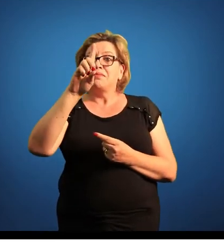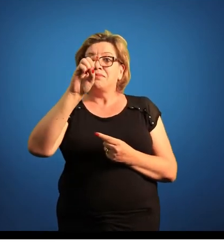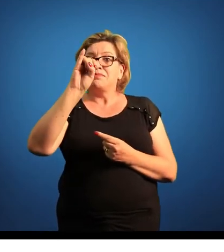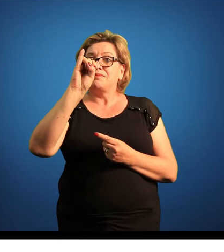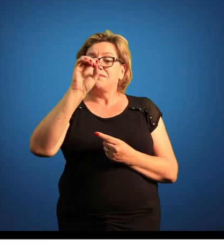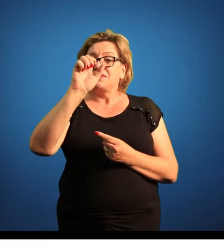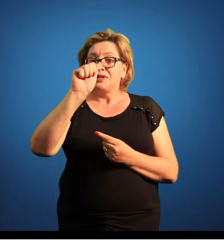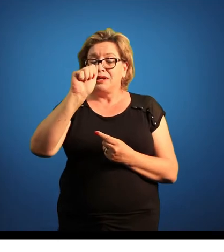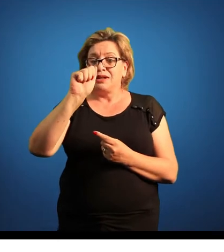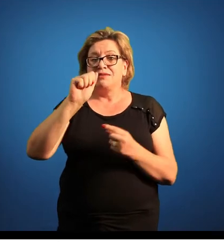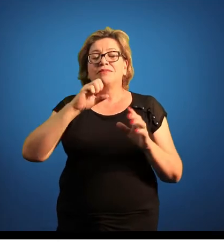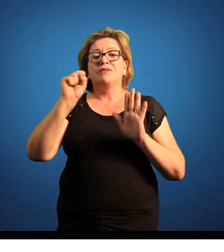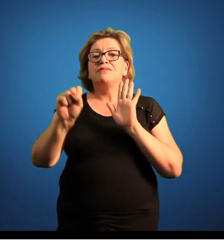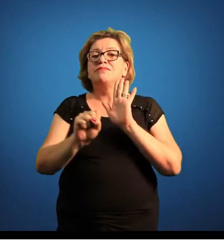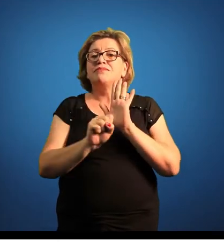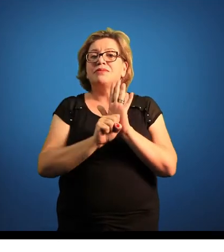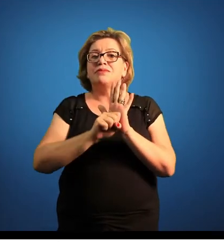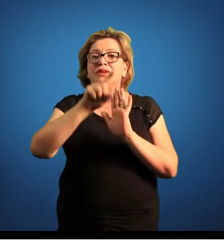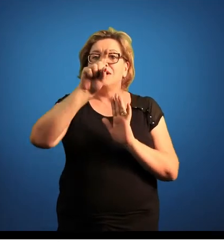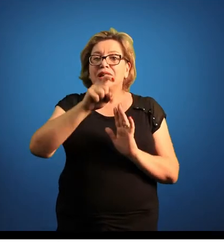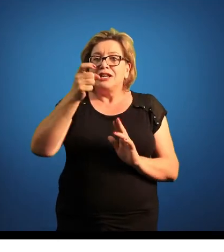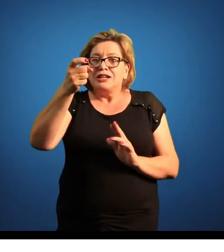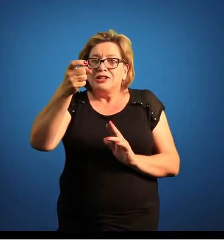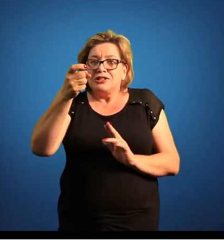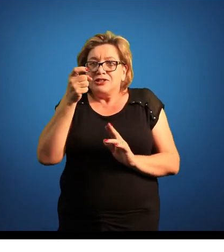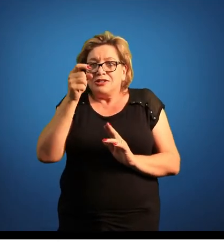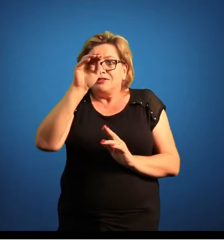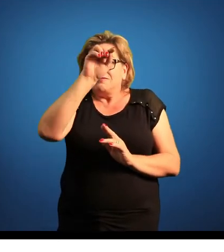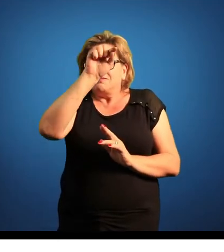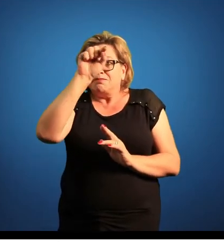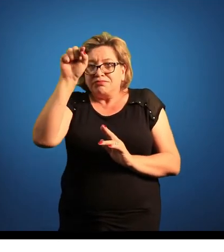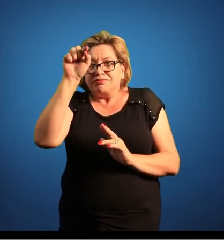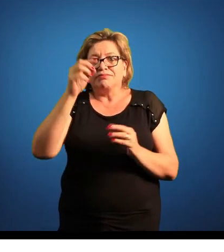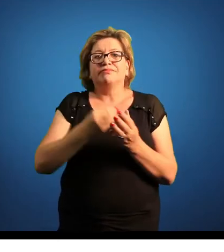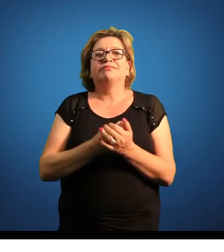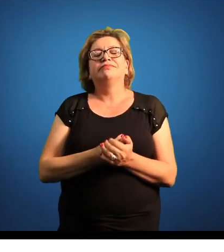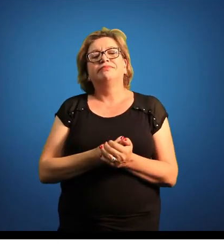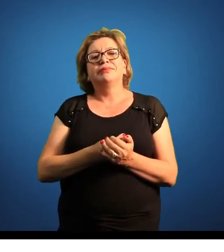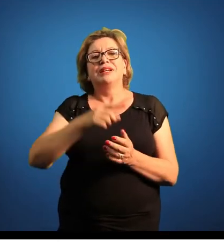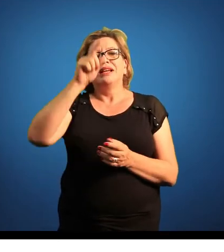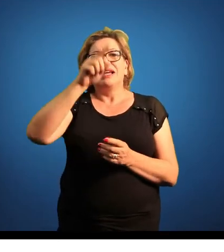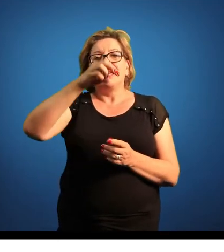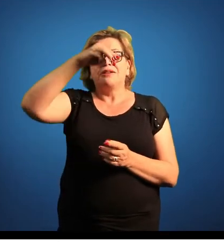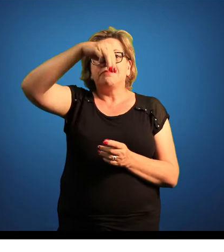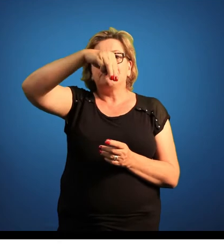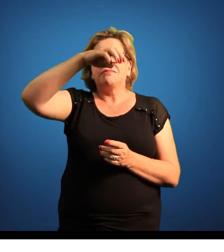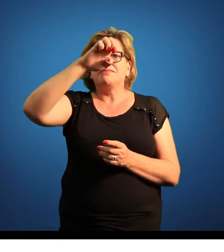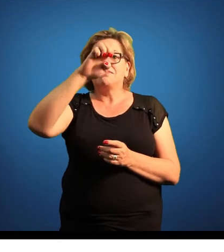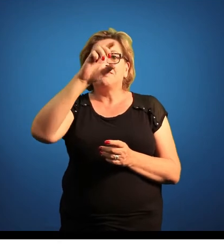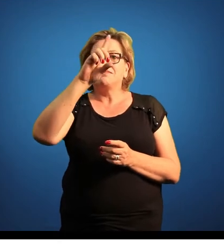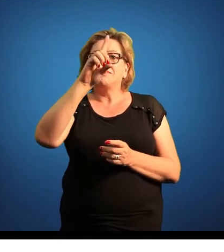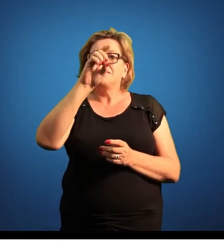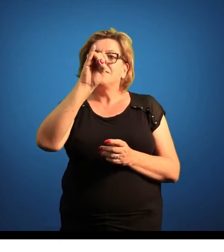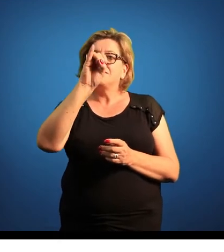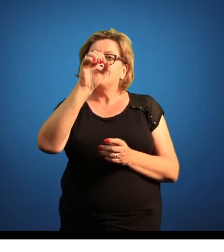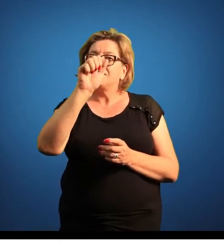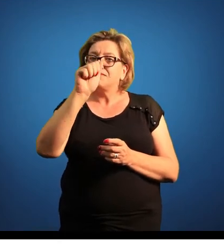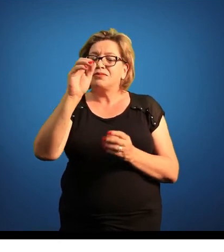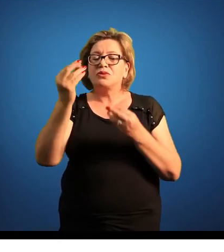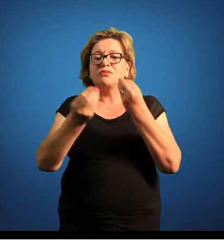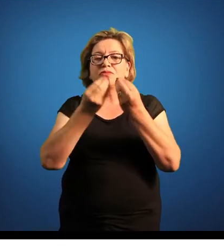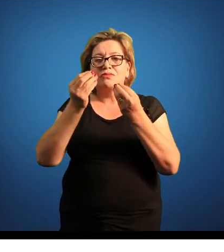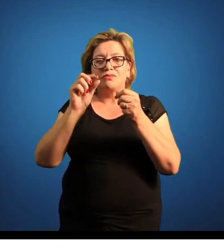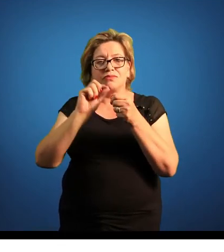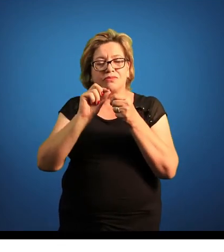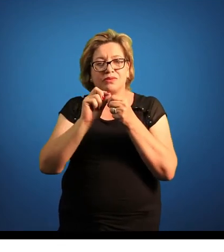gente vai usar para a média é um X e uma barrinha em cima. Isso chama média amostral. Como é que calcula a